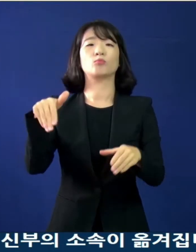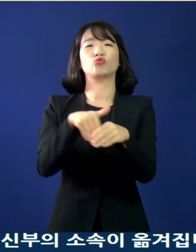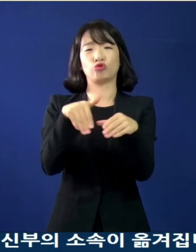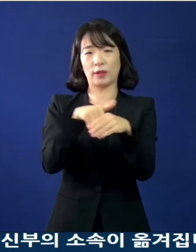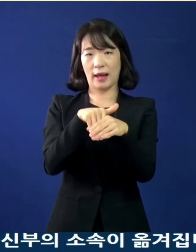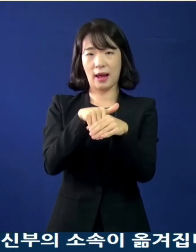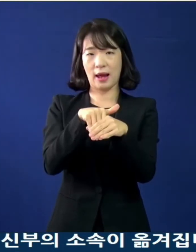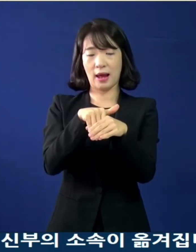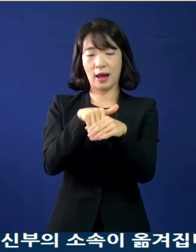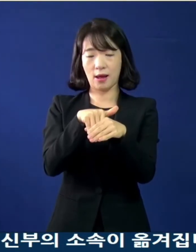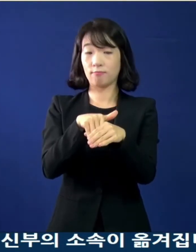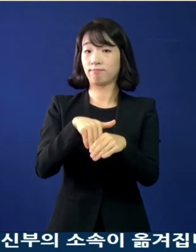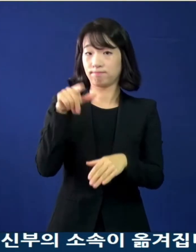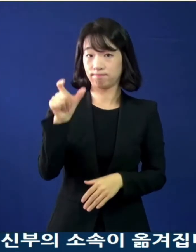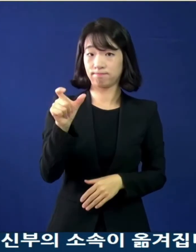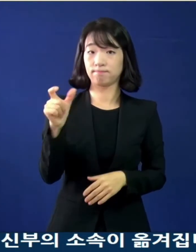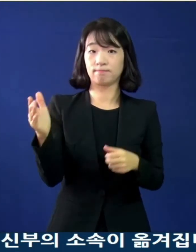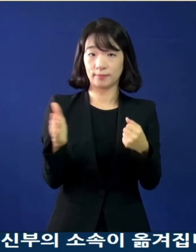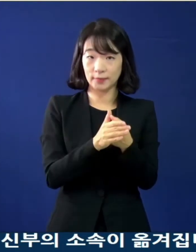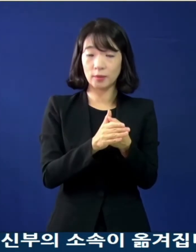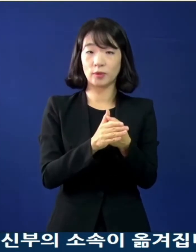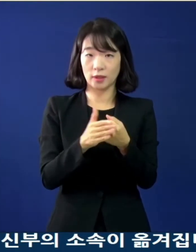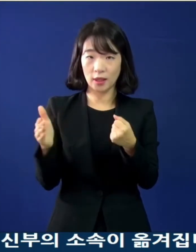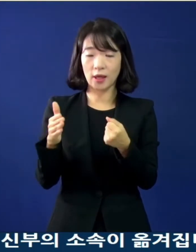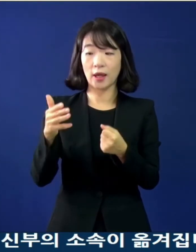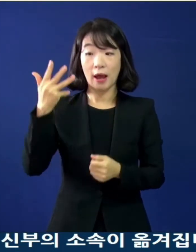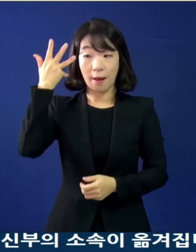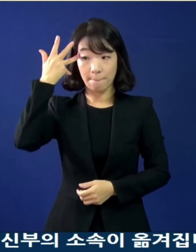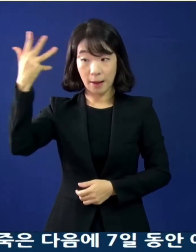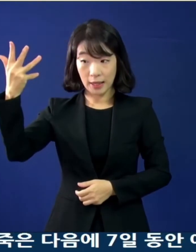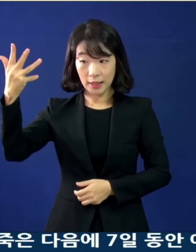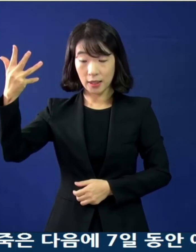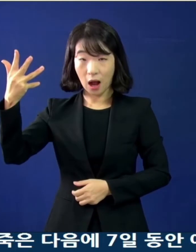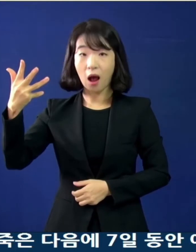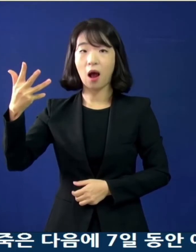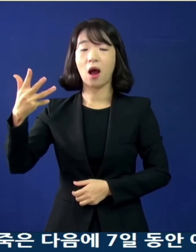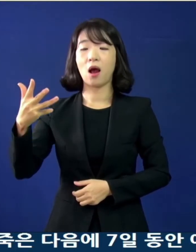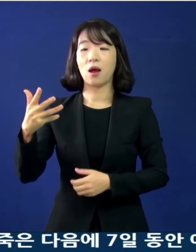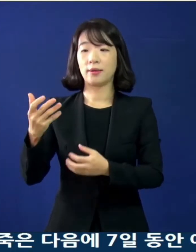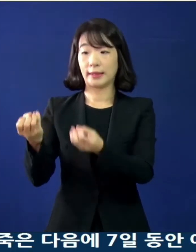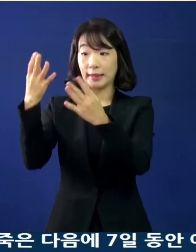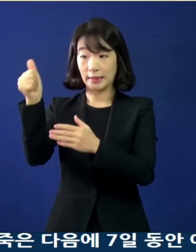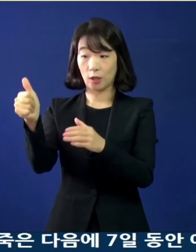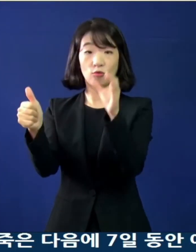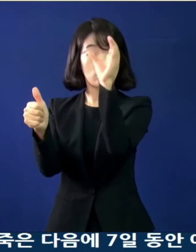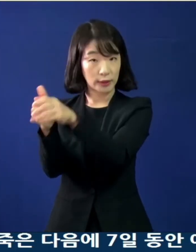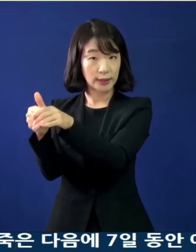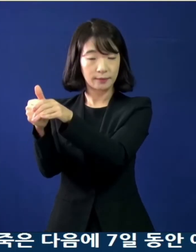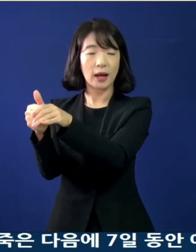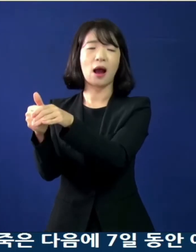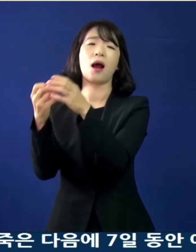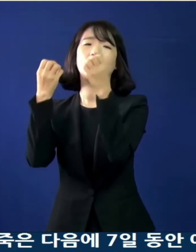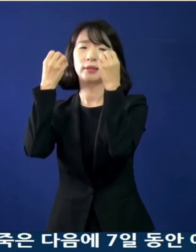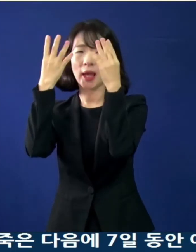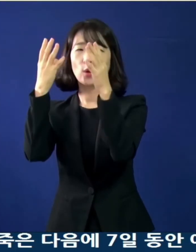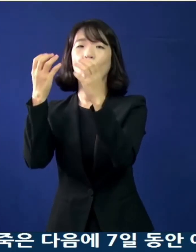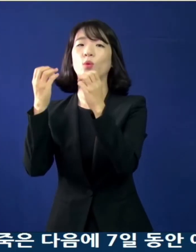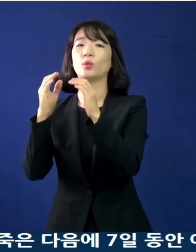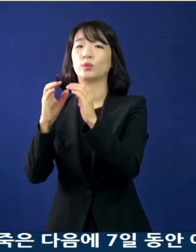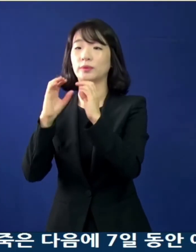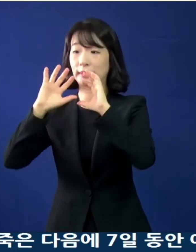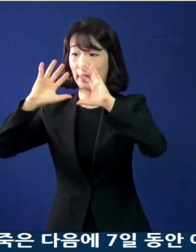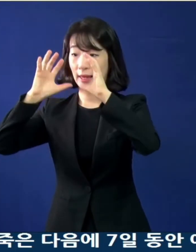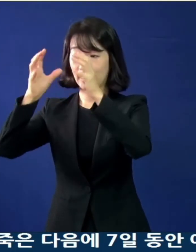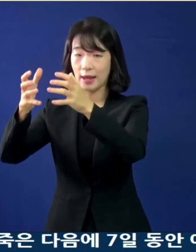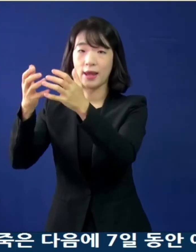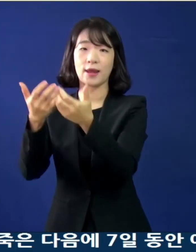잡고 있기 때문에 8일째 위임식을 한 것은 이제 새로운 세계가 열렸다. 그동안 하나님 앞에 나아갈 수